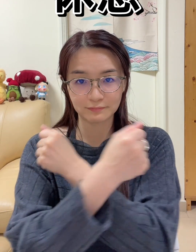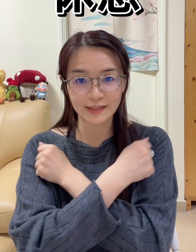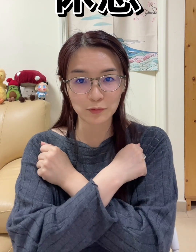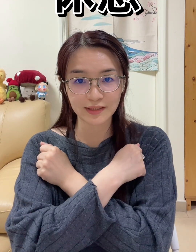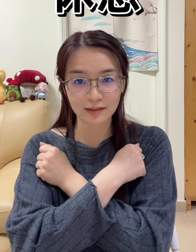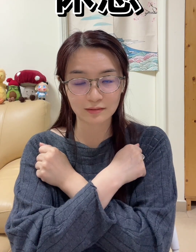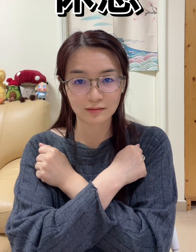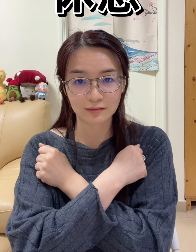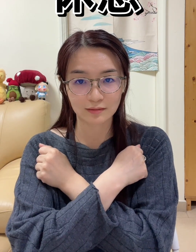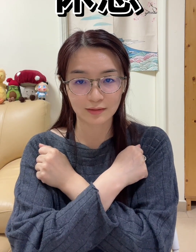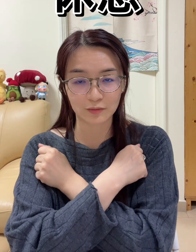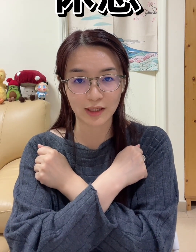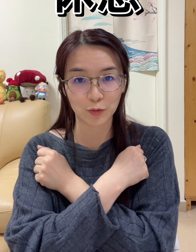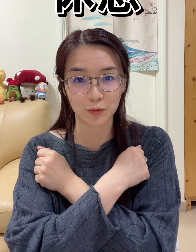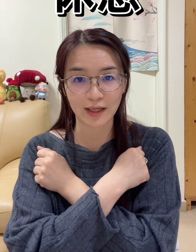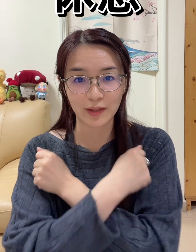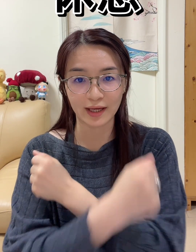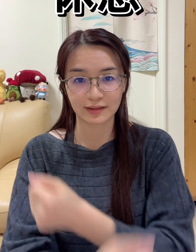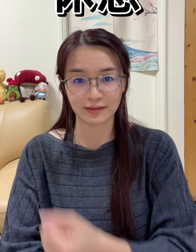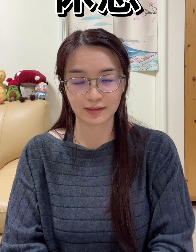休息，留意係拳頭嘅，